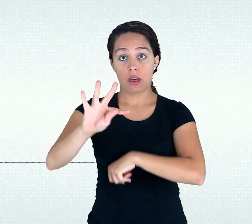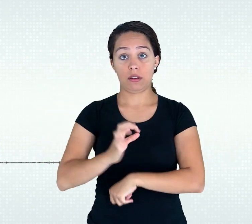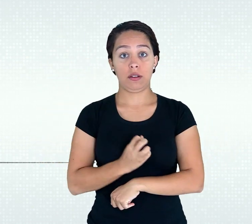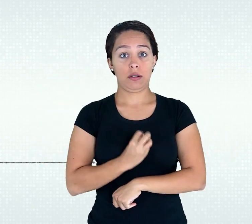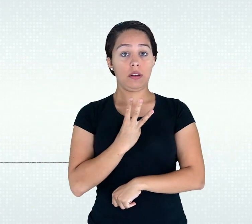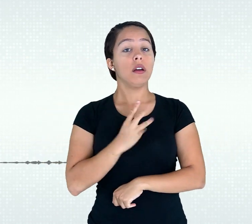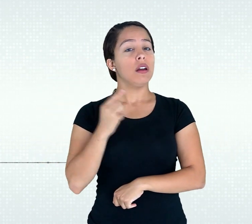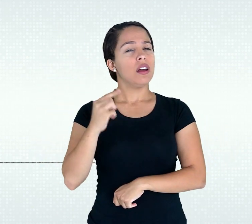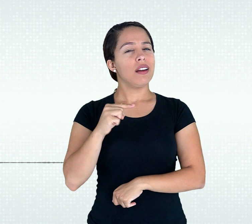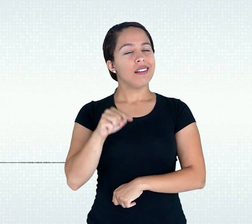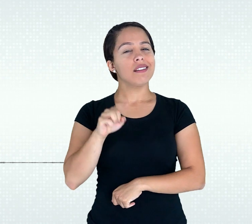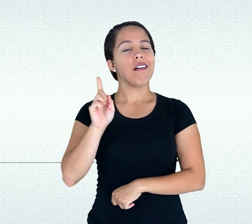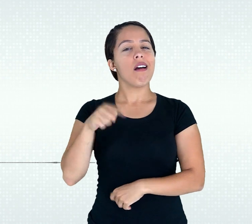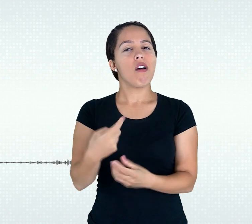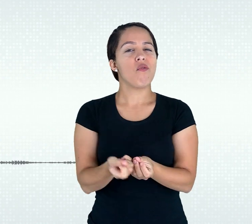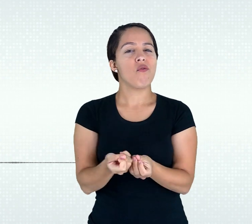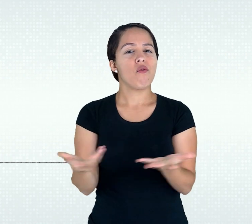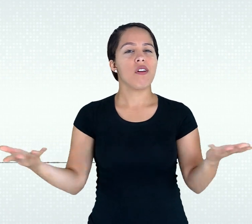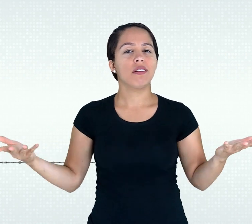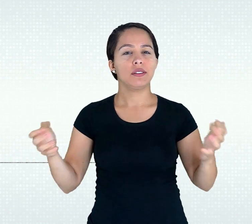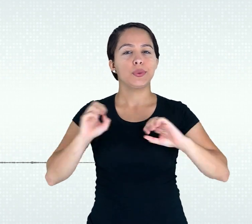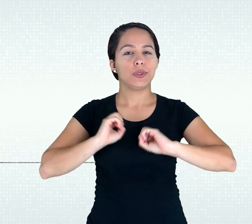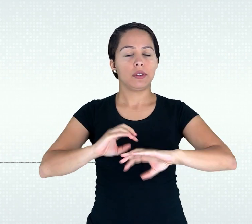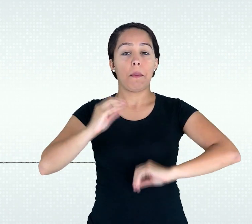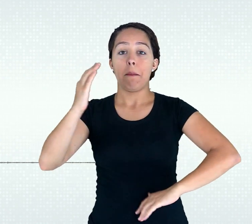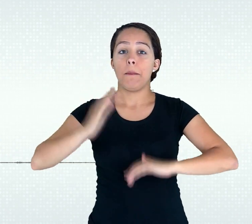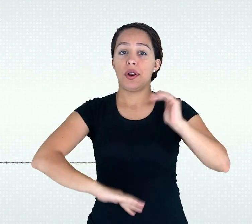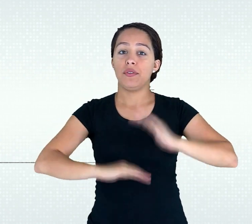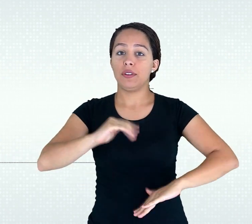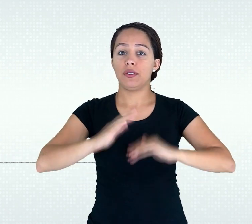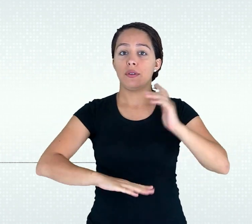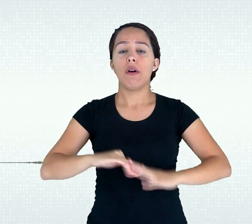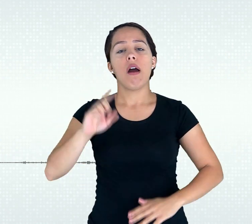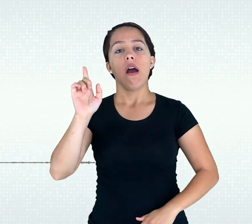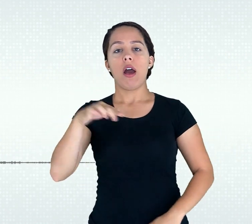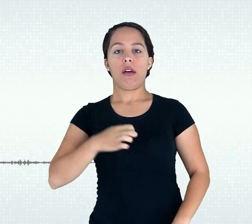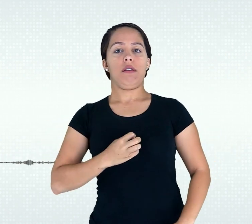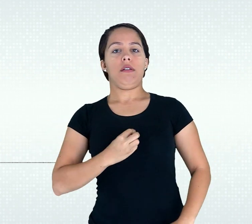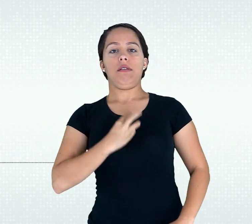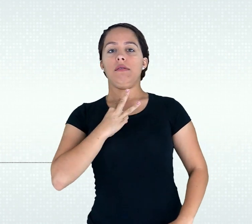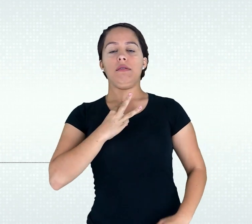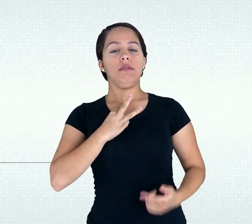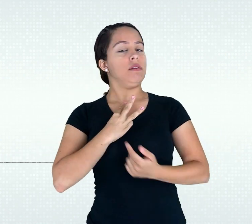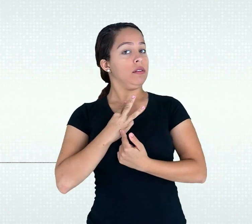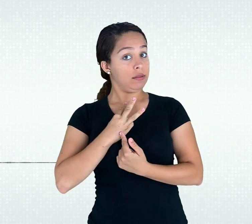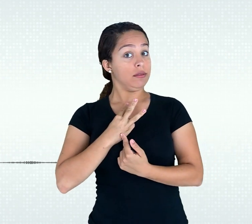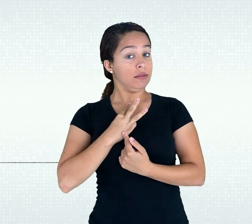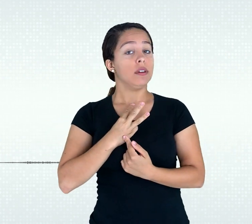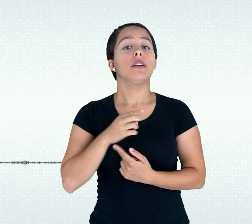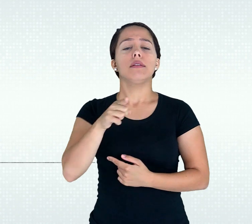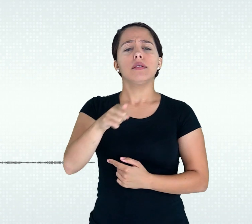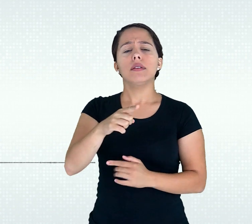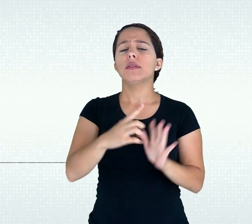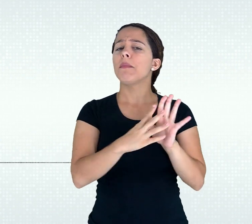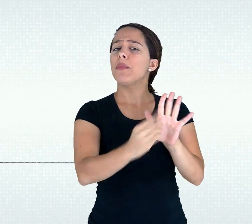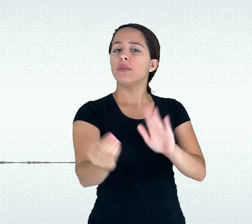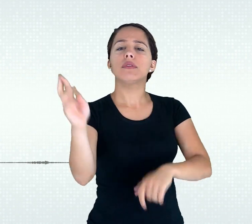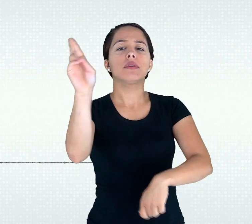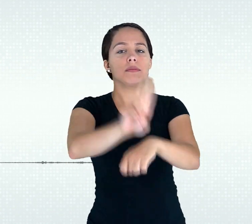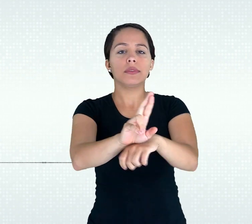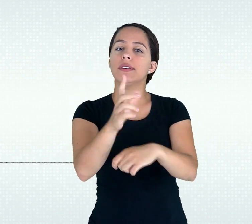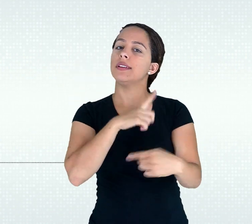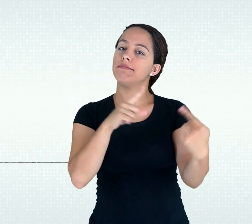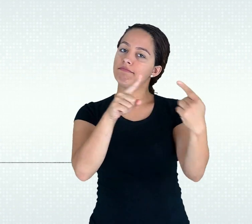educação profissional que ocorre na última etapa da educação básica ensino médio o modelo de recuperação